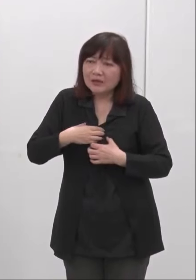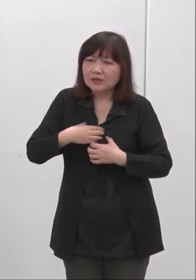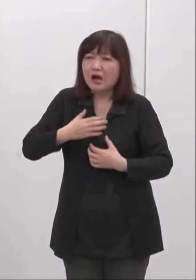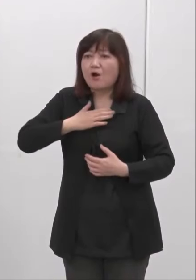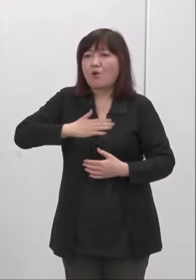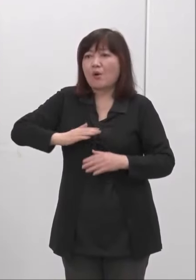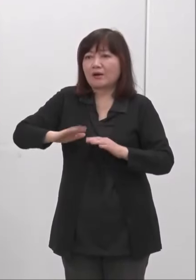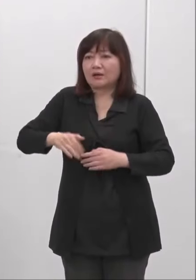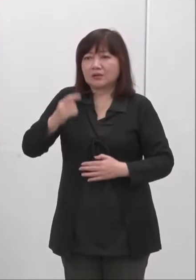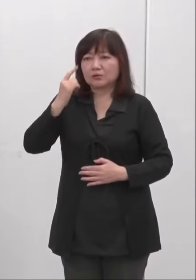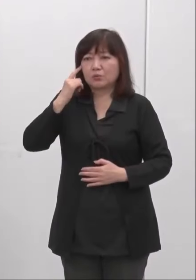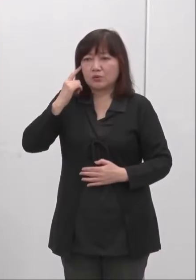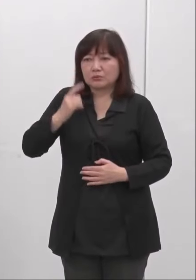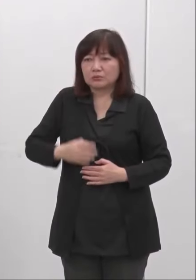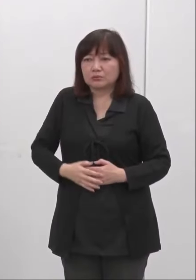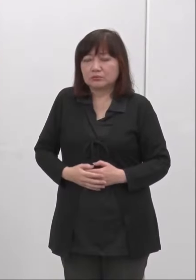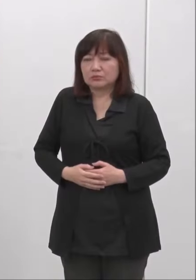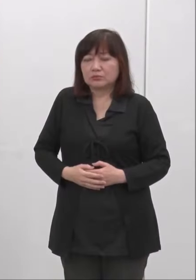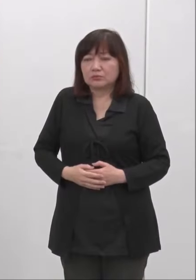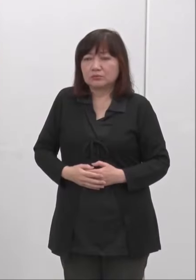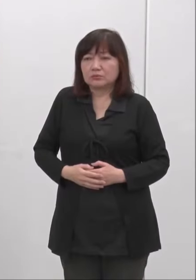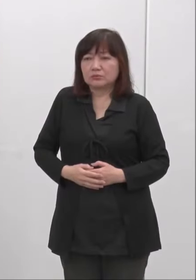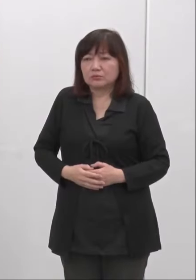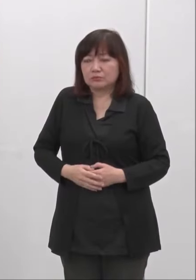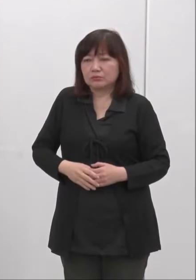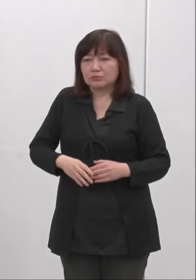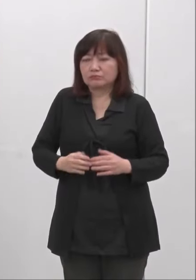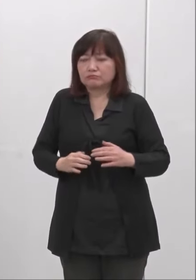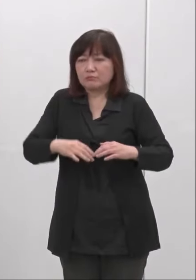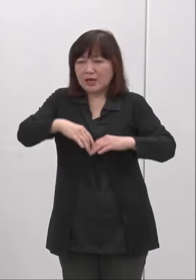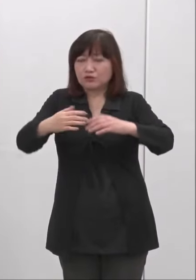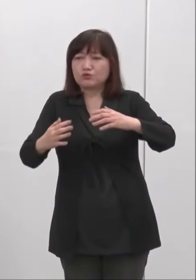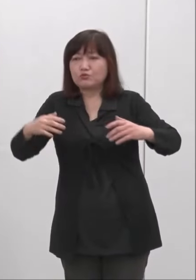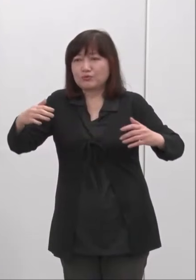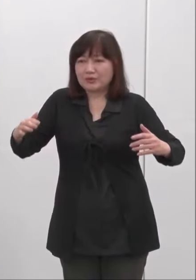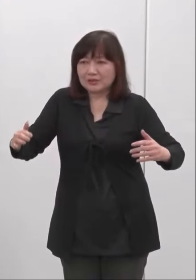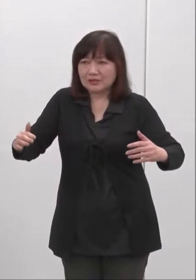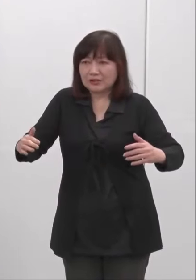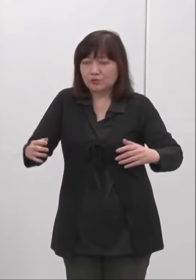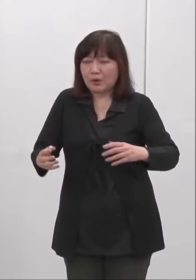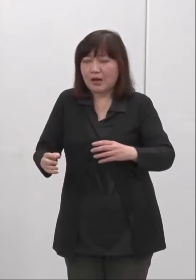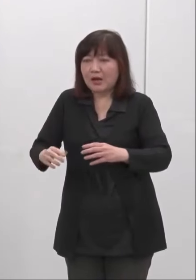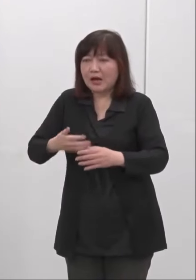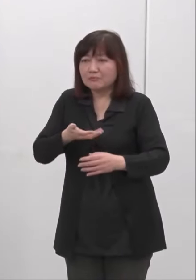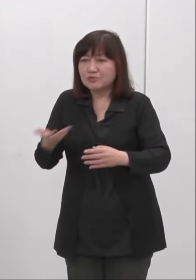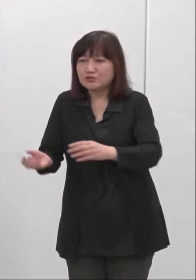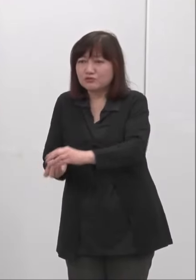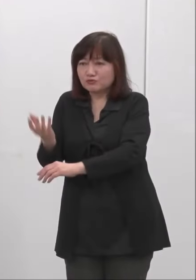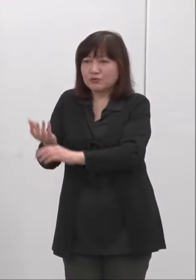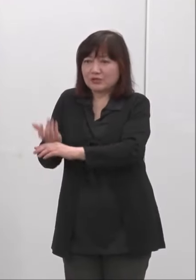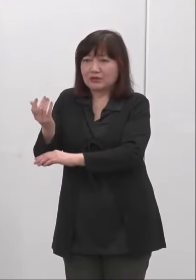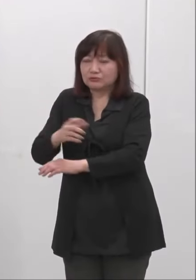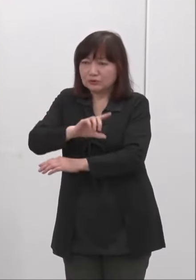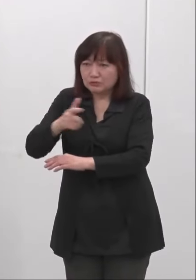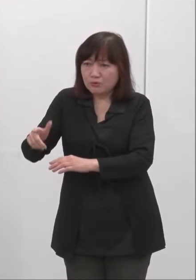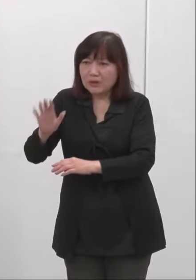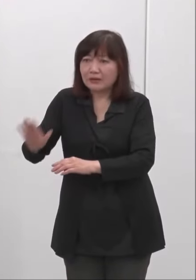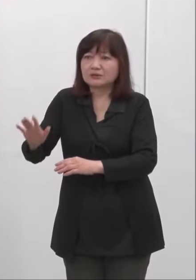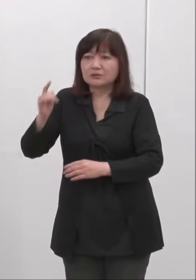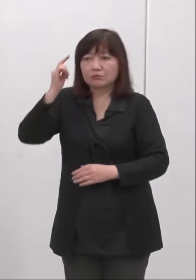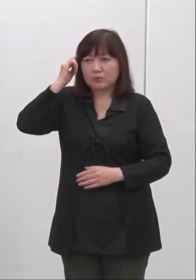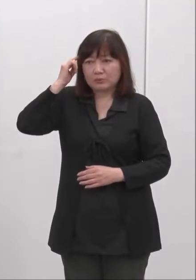ますか、地表の隆起とか水の噴出とか結構映像的にもショッキングなものがあったと思うんですけれ